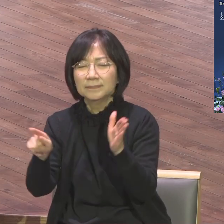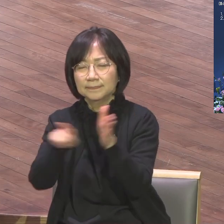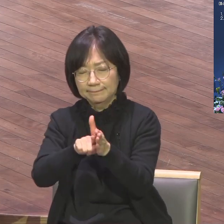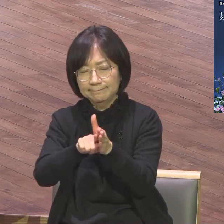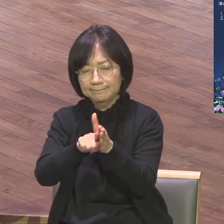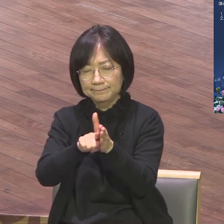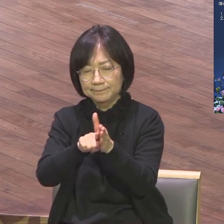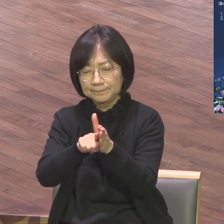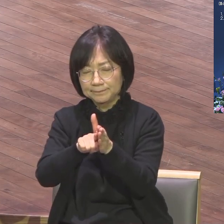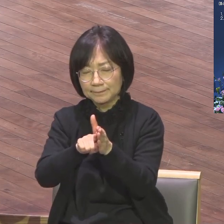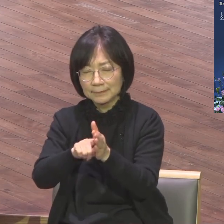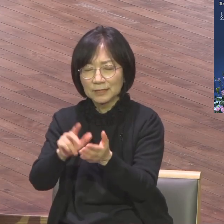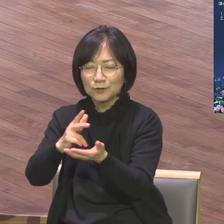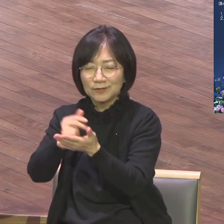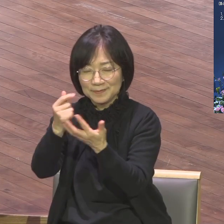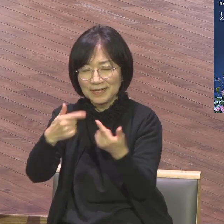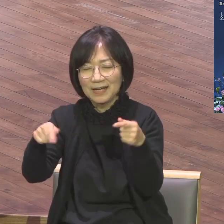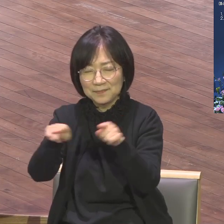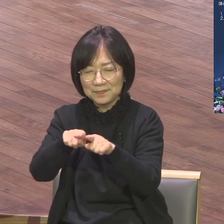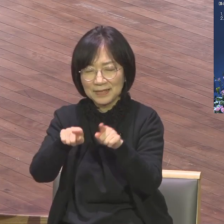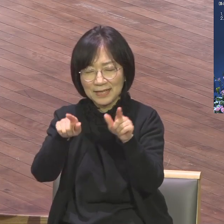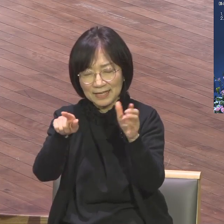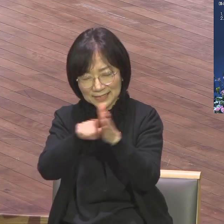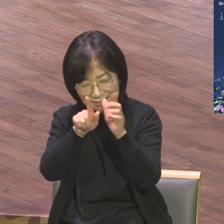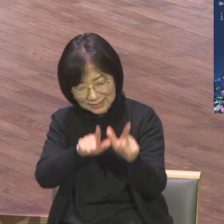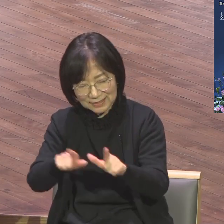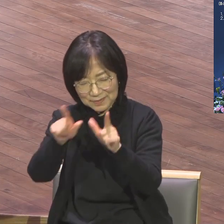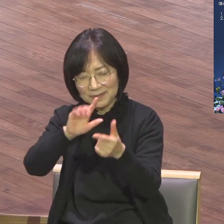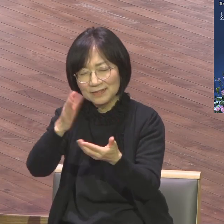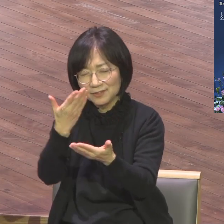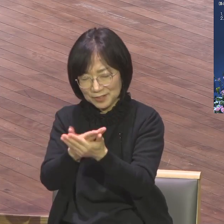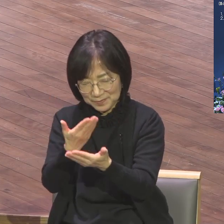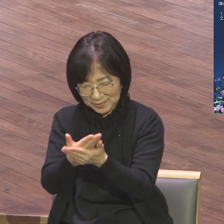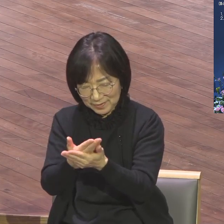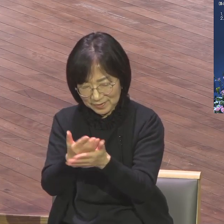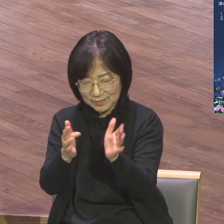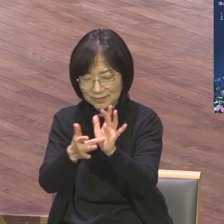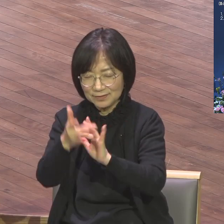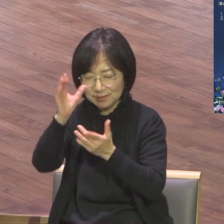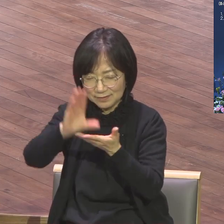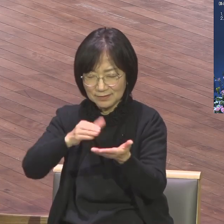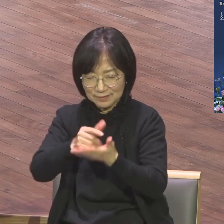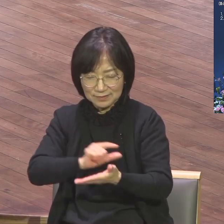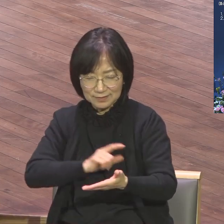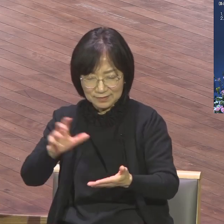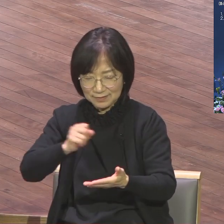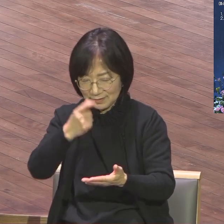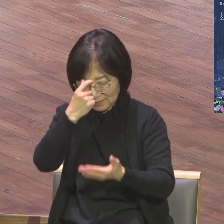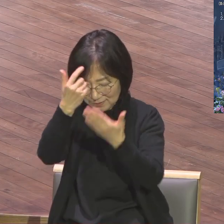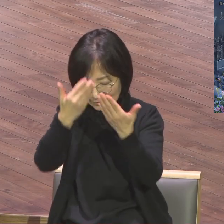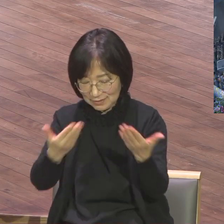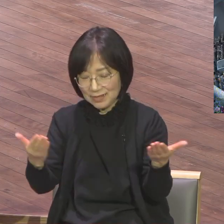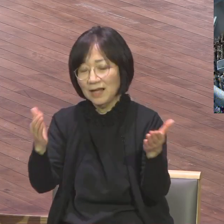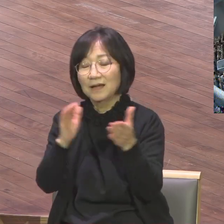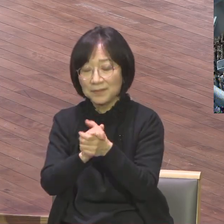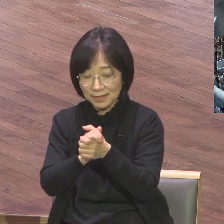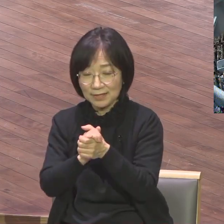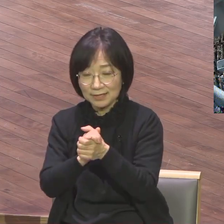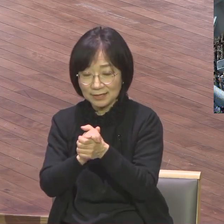함께하는 신앙생활이 시작되게 하여 주옵소서. 예수의 손 받들어 기도합니다. 아멘.